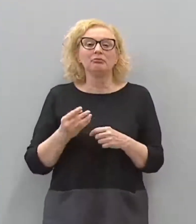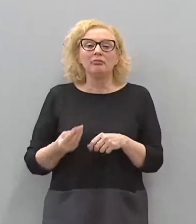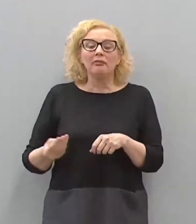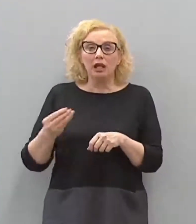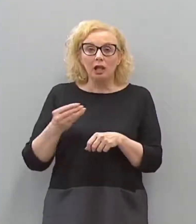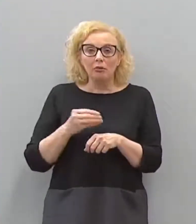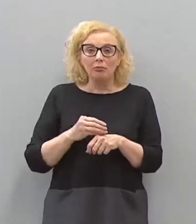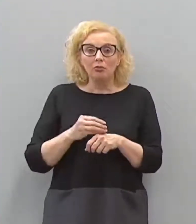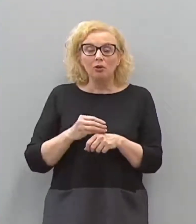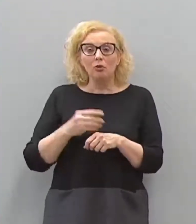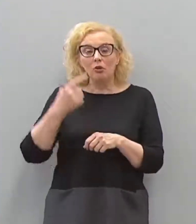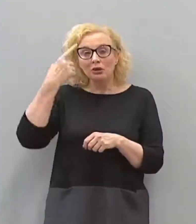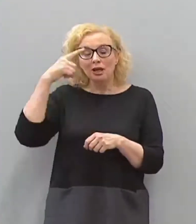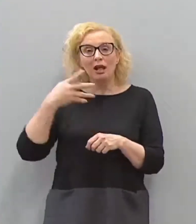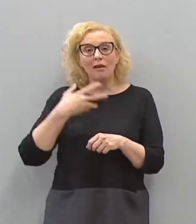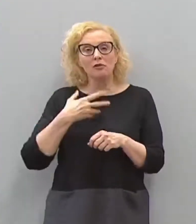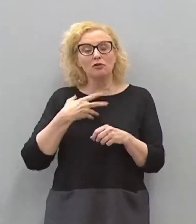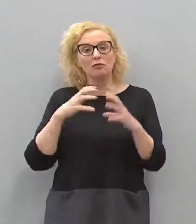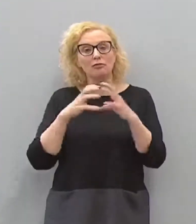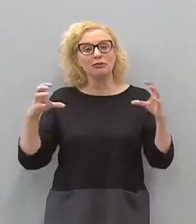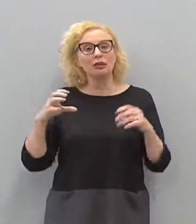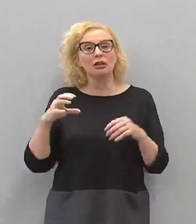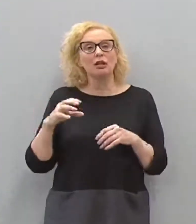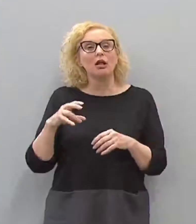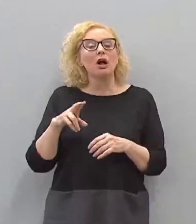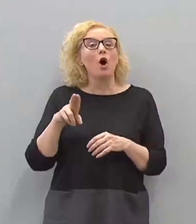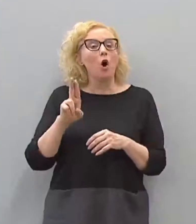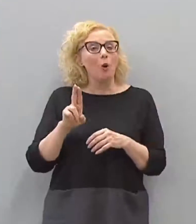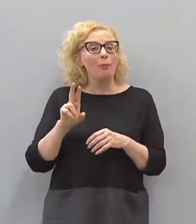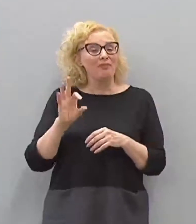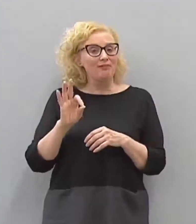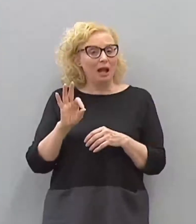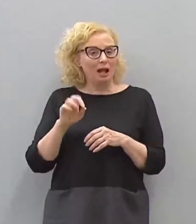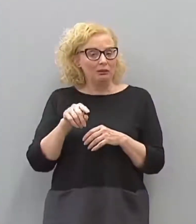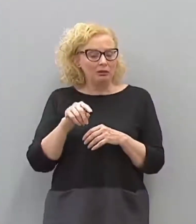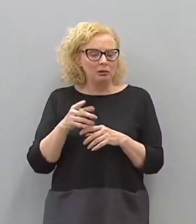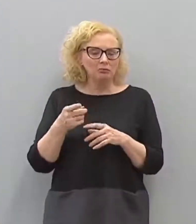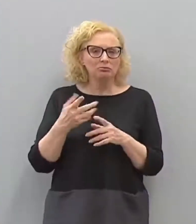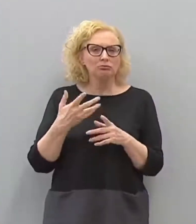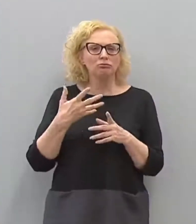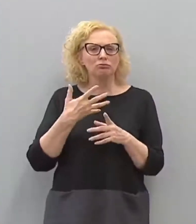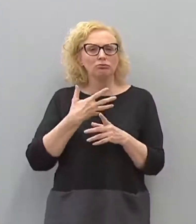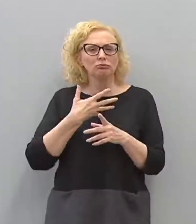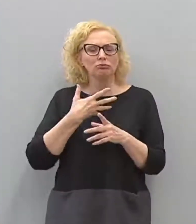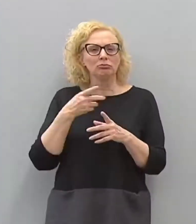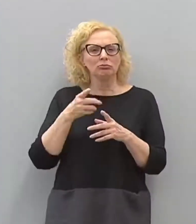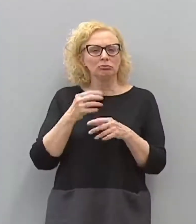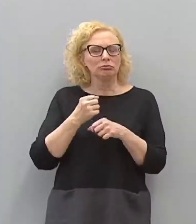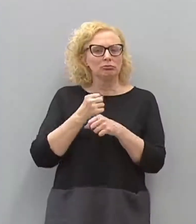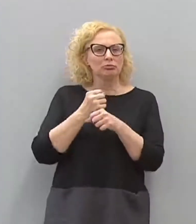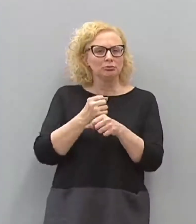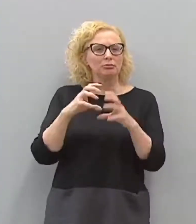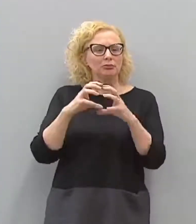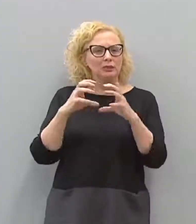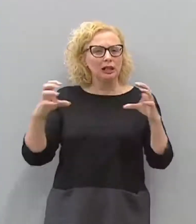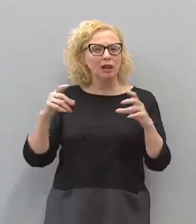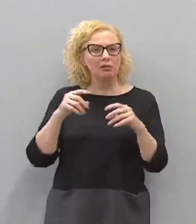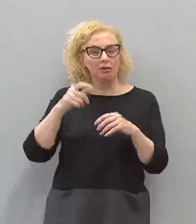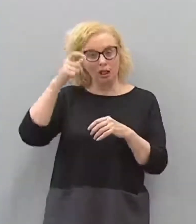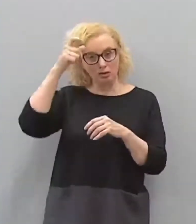impresa nazionale open fiber che ha diciamo per conto dello stato che segue per